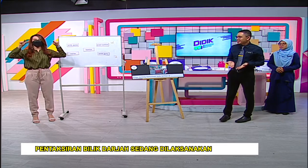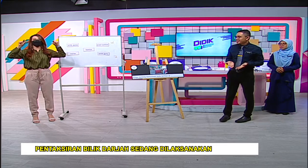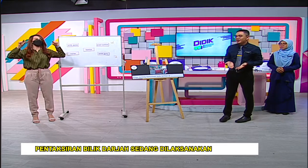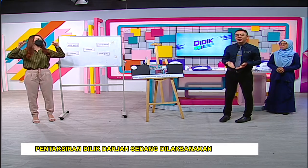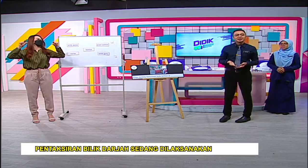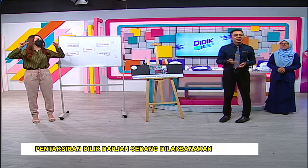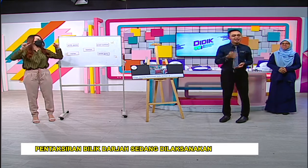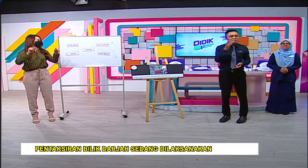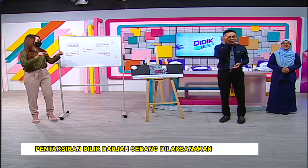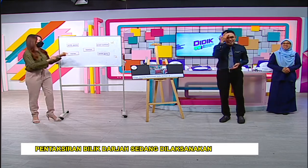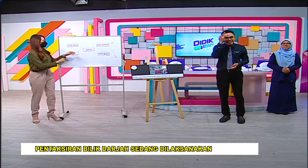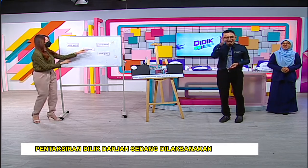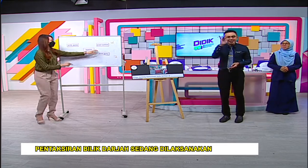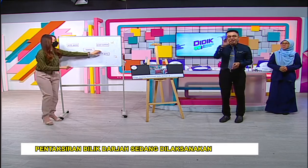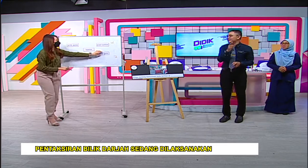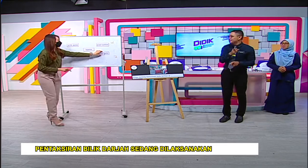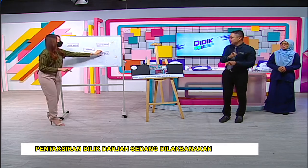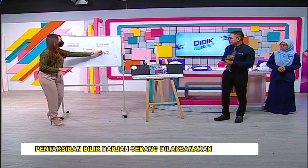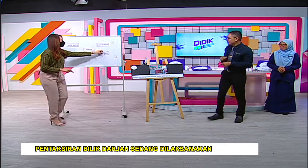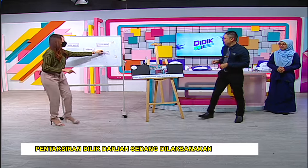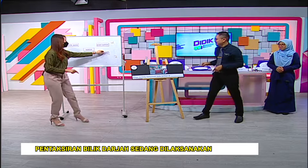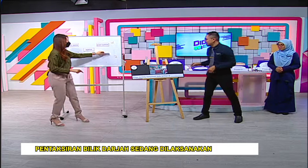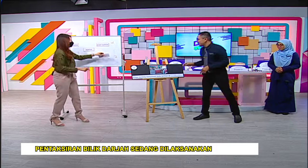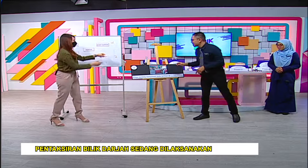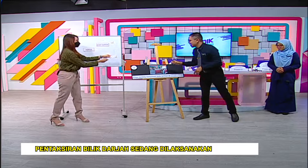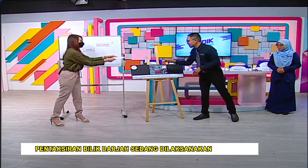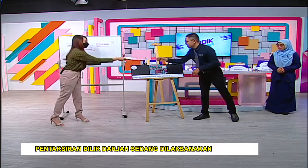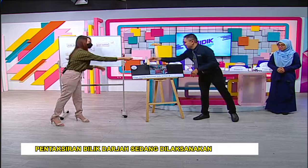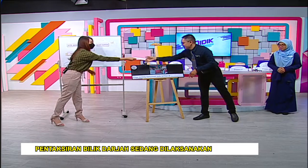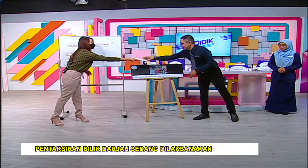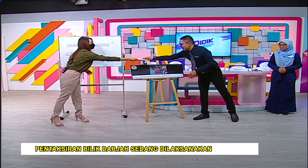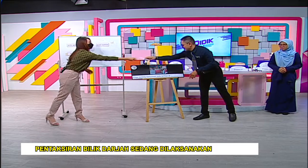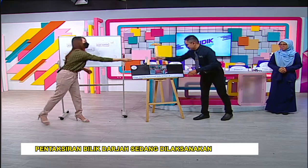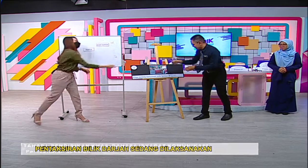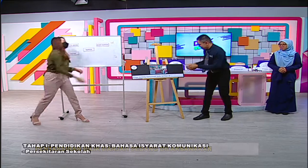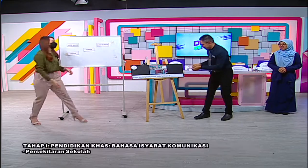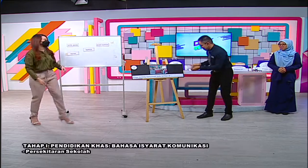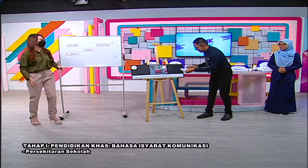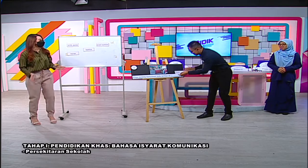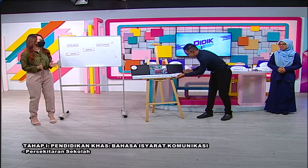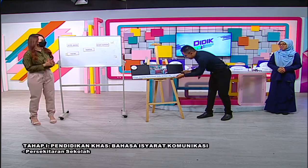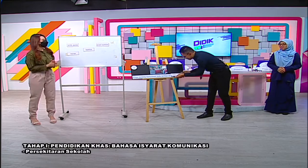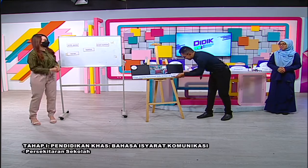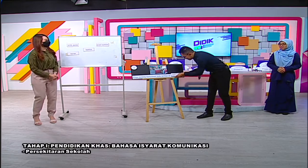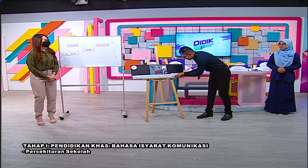guru. Okey, pandai. Betul. Betul, cikgu? Okey. Silakan. Okey. Okey, saya letak kat